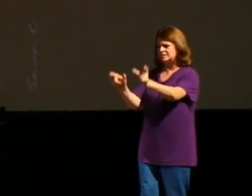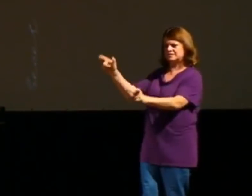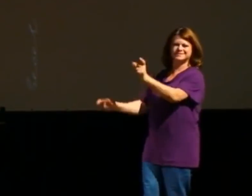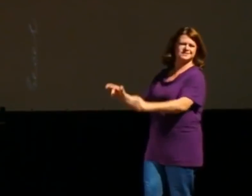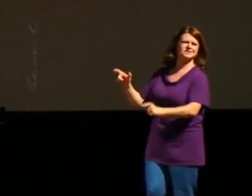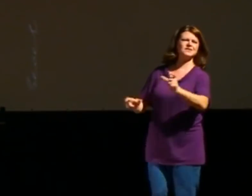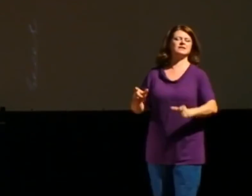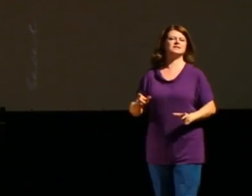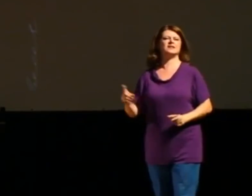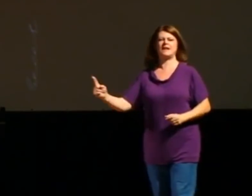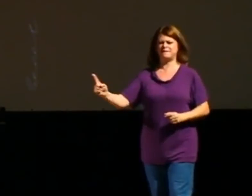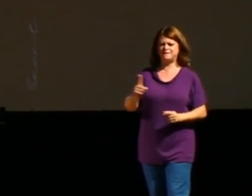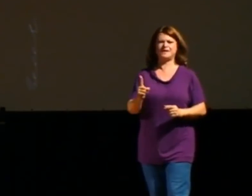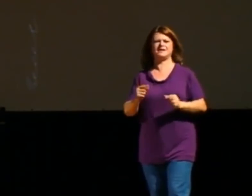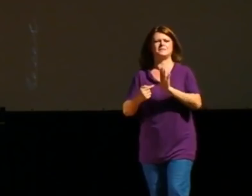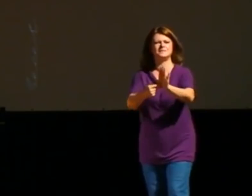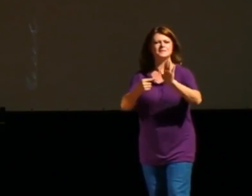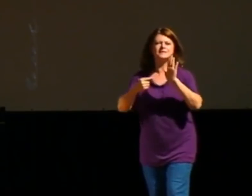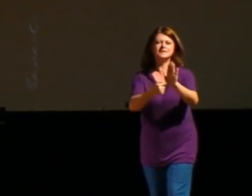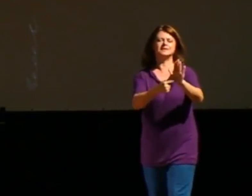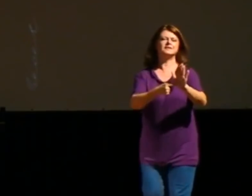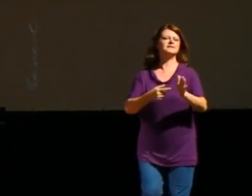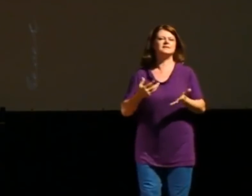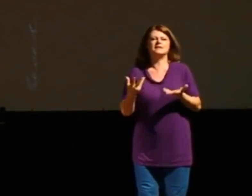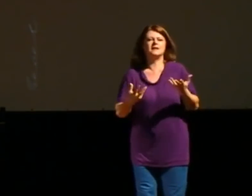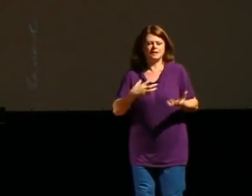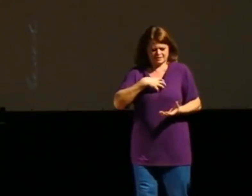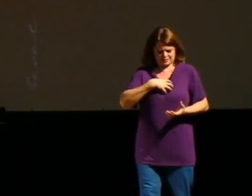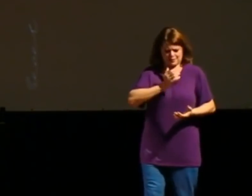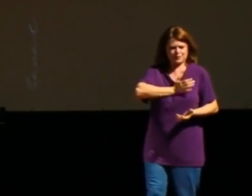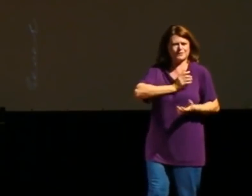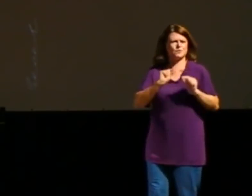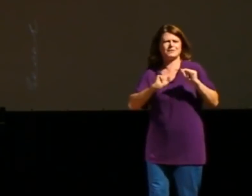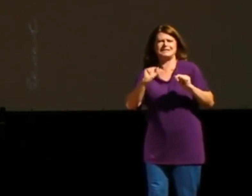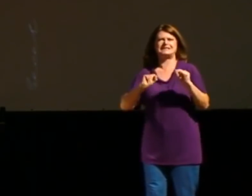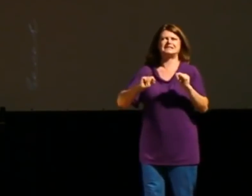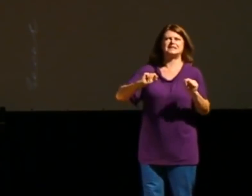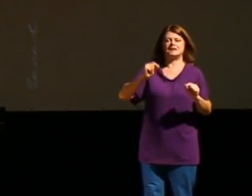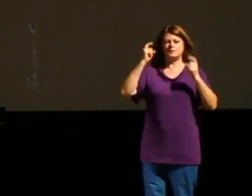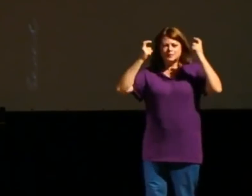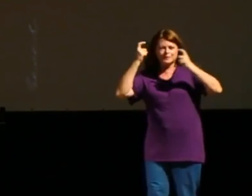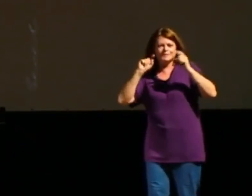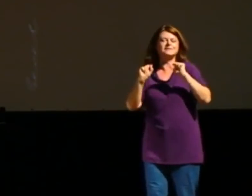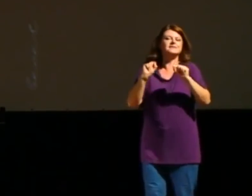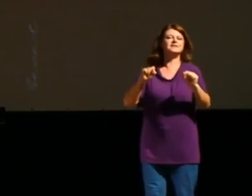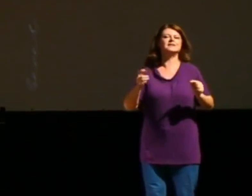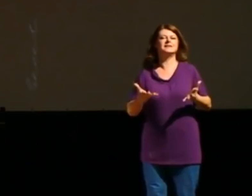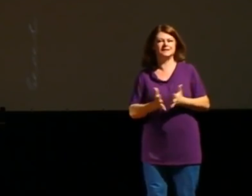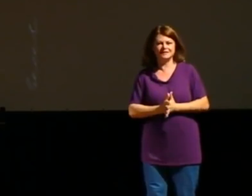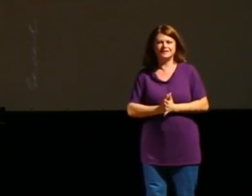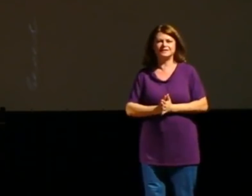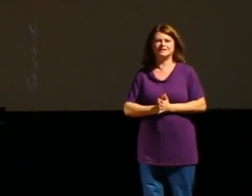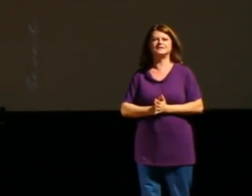os gestos dessas pessoas são gestos que levam Jesus a fazer outros gestos. Alguém